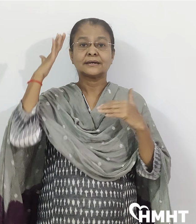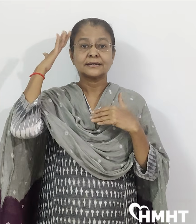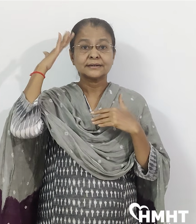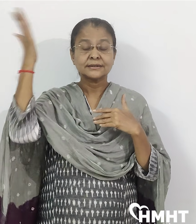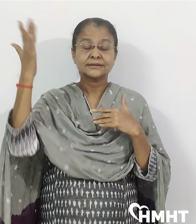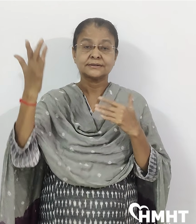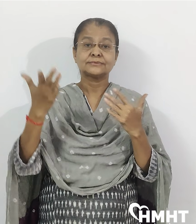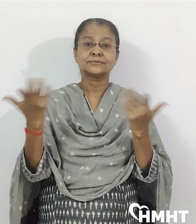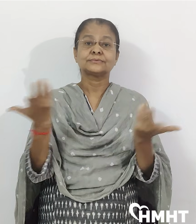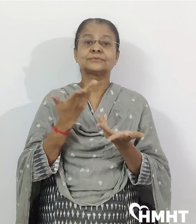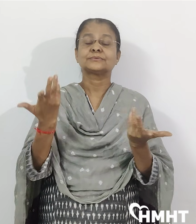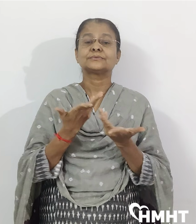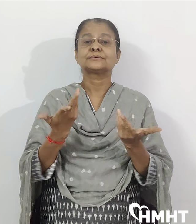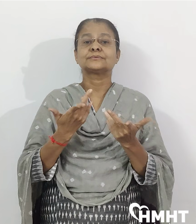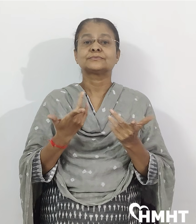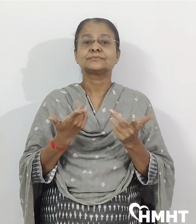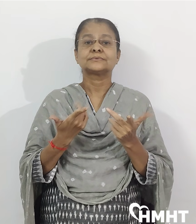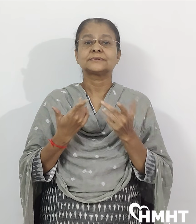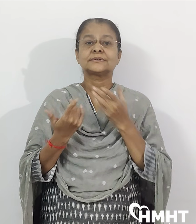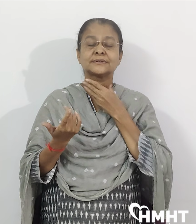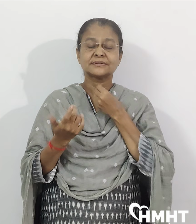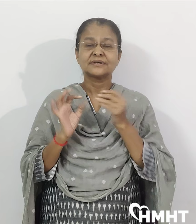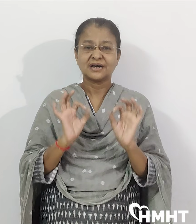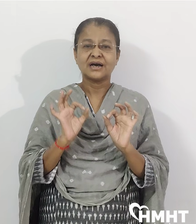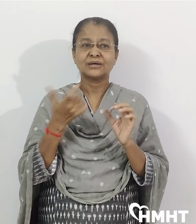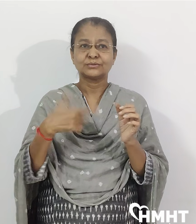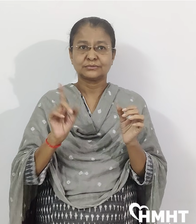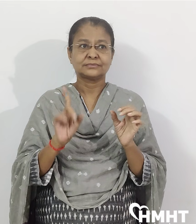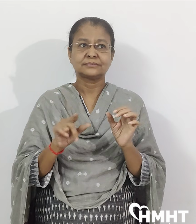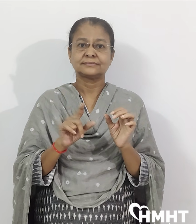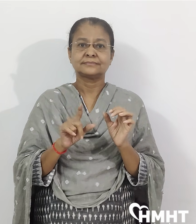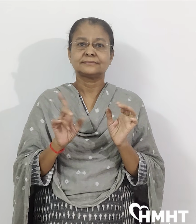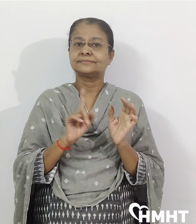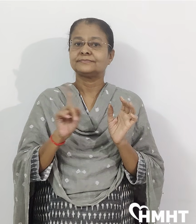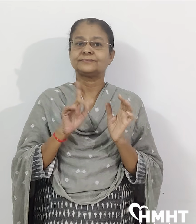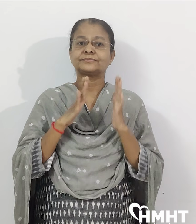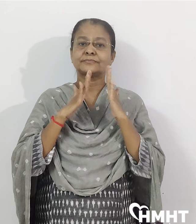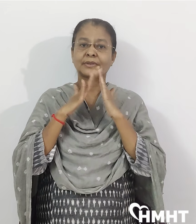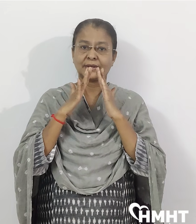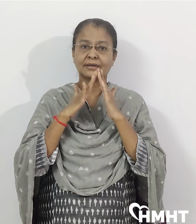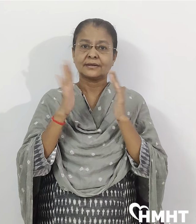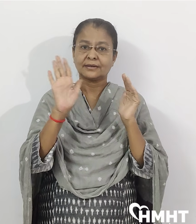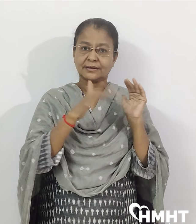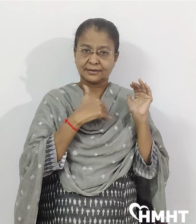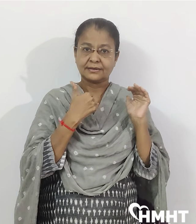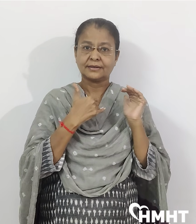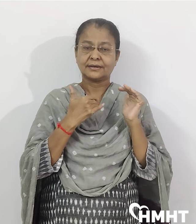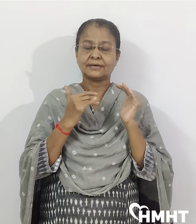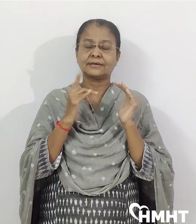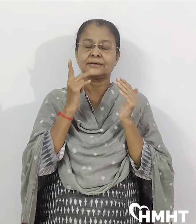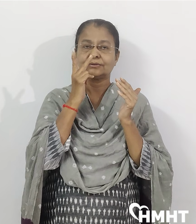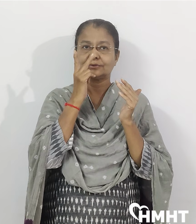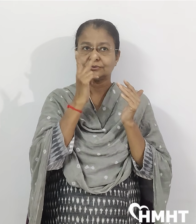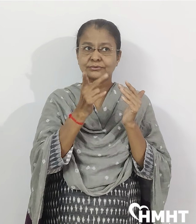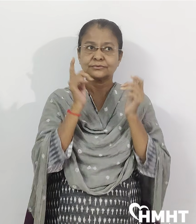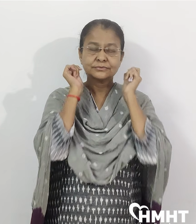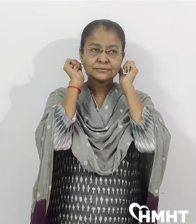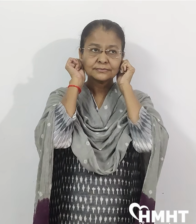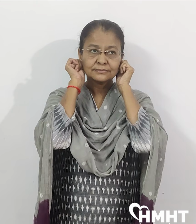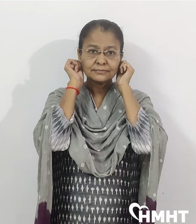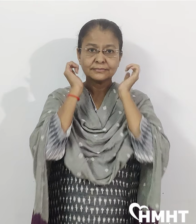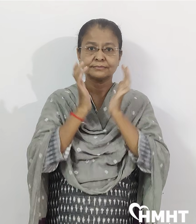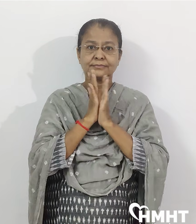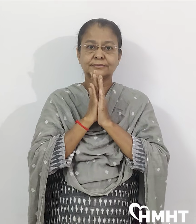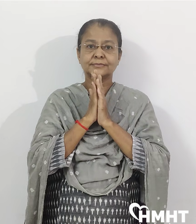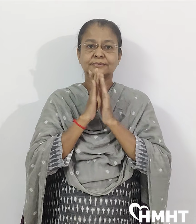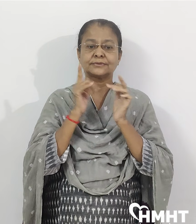તો મને એમ લાગ્યા કરે કે ખબર બી પડે કે ગુસ્સે થવાય છે, વઢાય છે. હા, ધીમે ધીમે આ તો ઘેર આવીને 10-15 મિનિટ અડધો કલાક